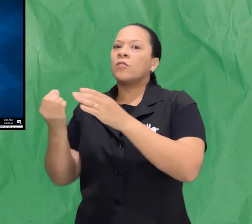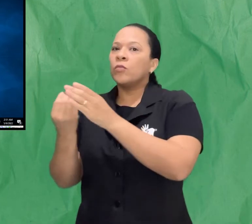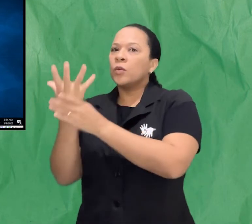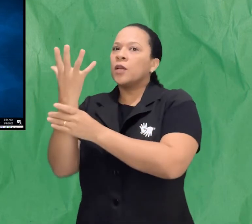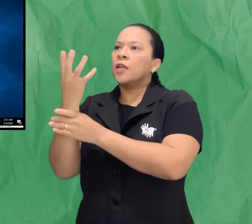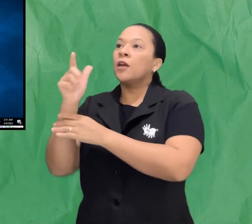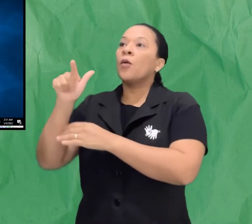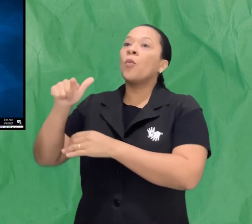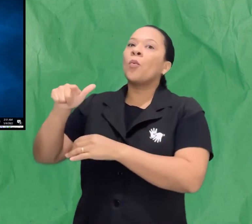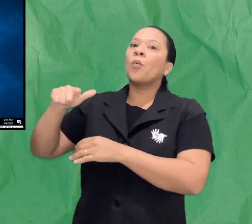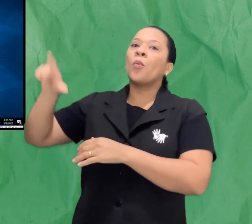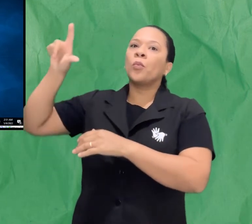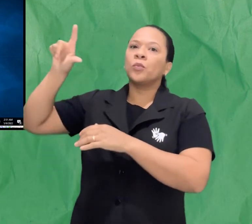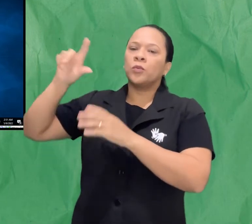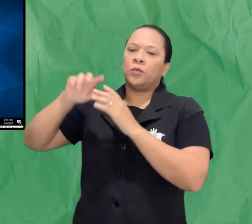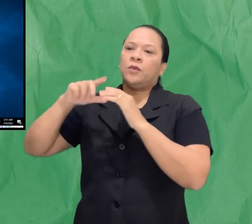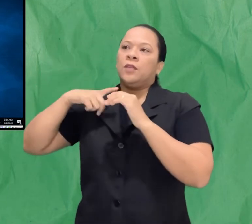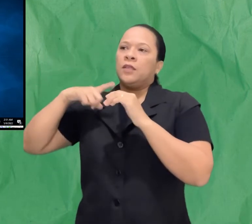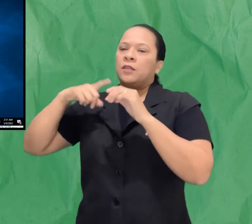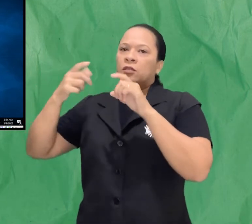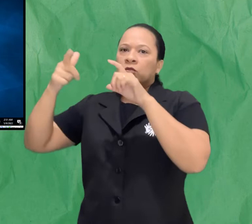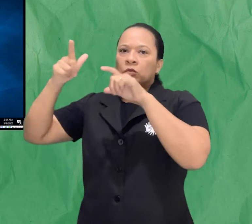De novo, bloco de notas.